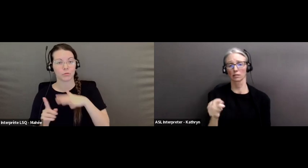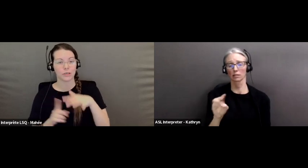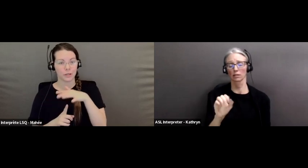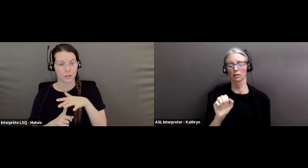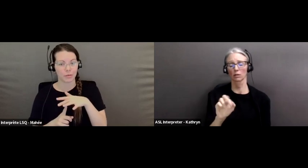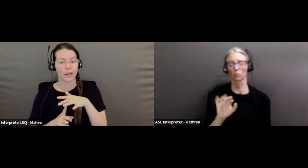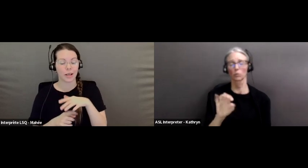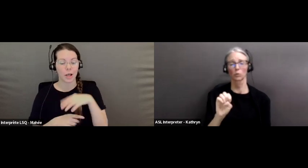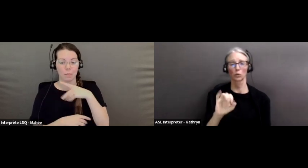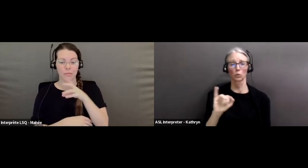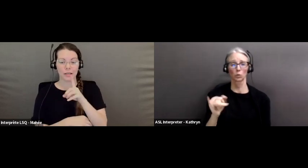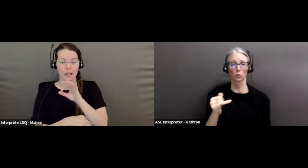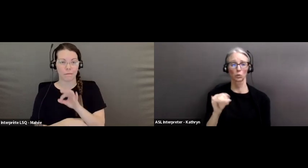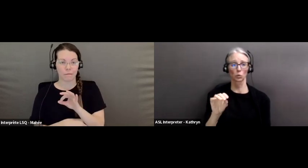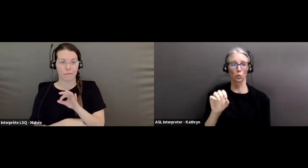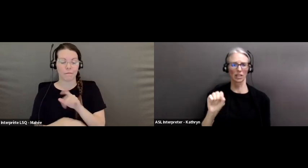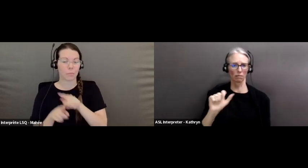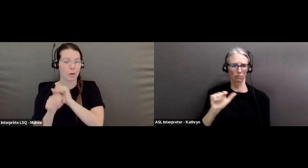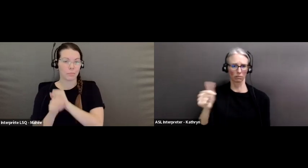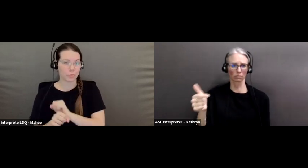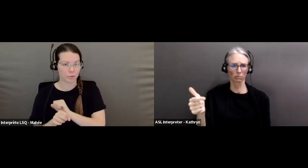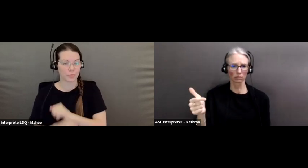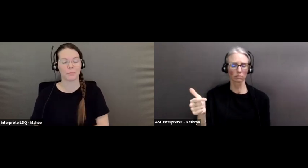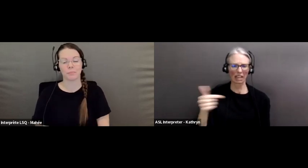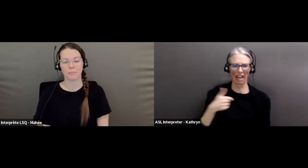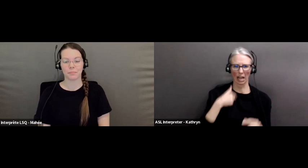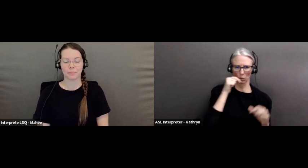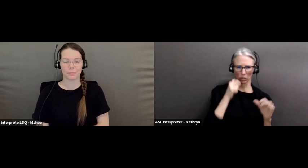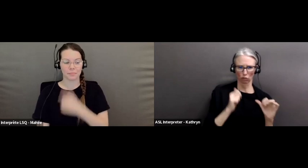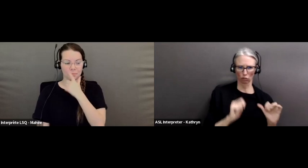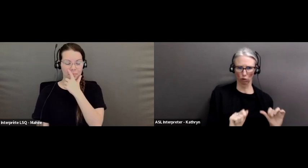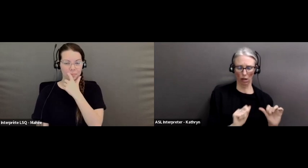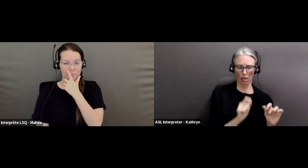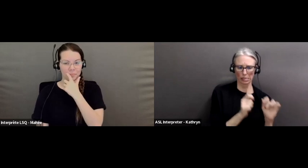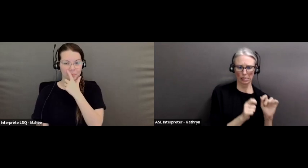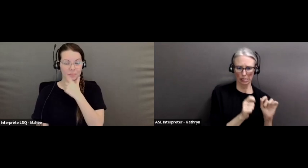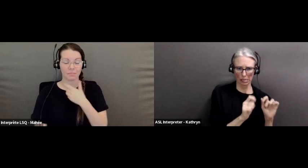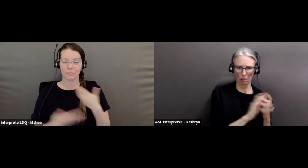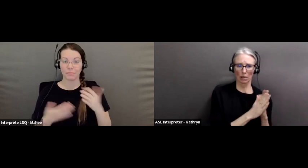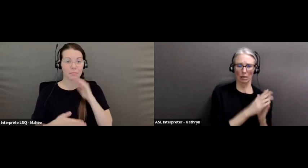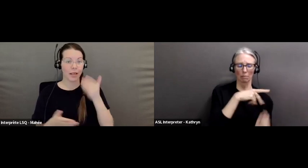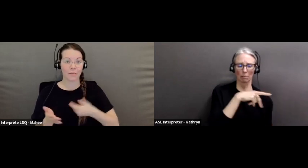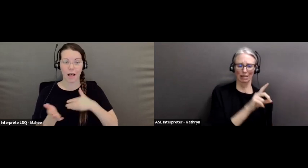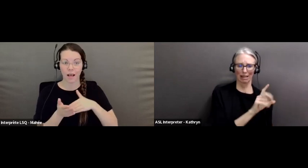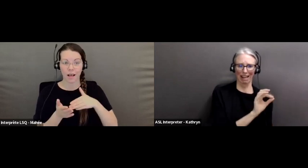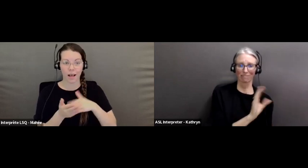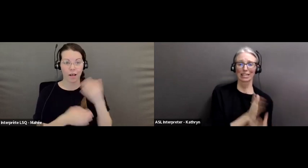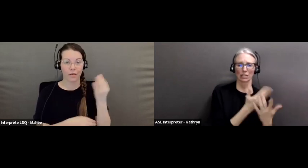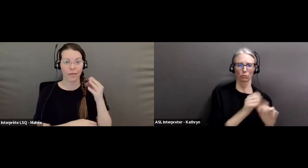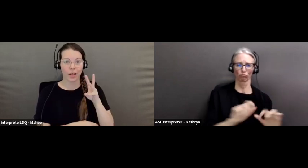mettre en PDF selon mon habitude. Donc, bienvenue encore à notre